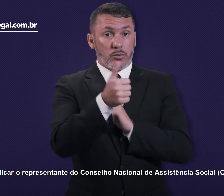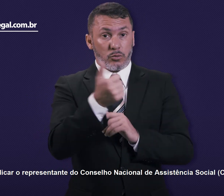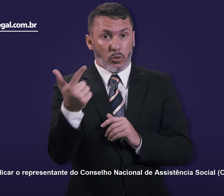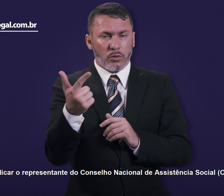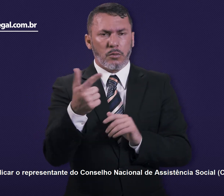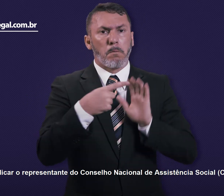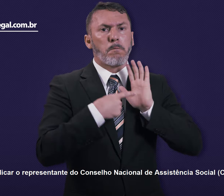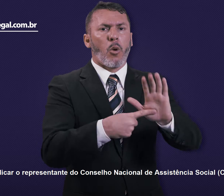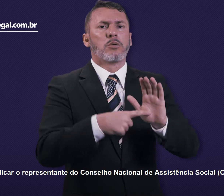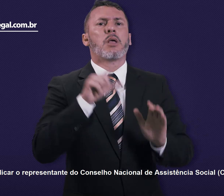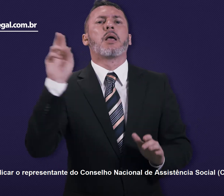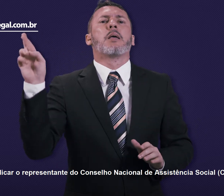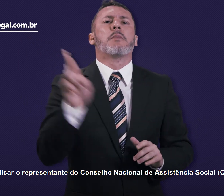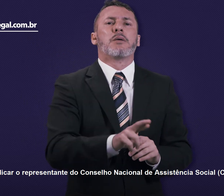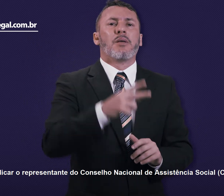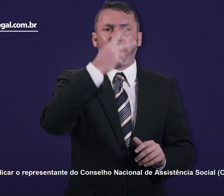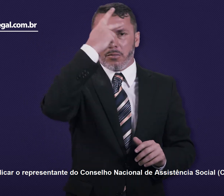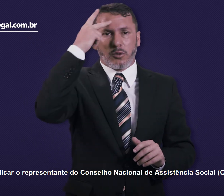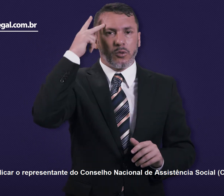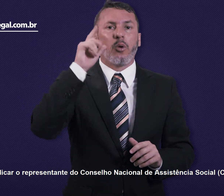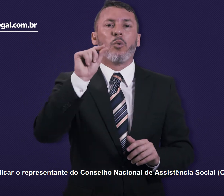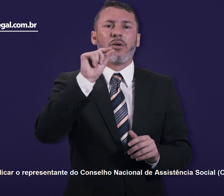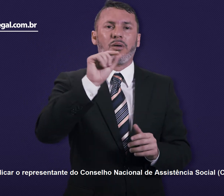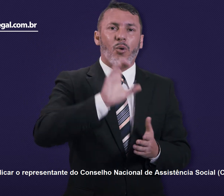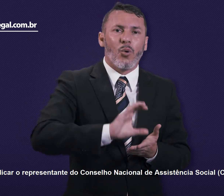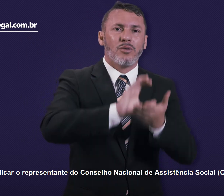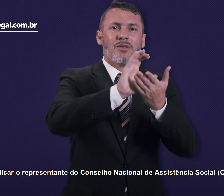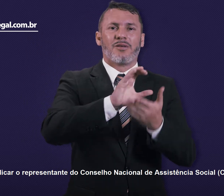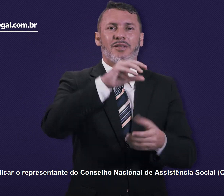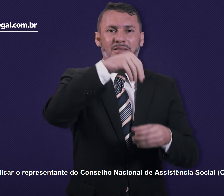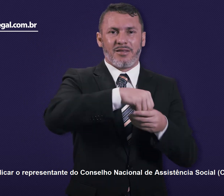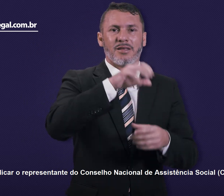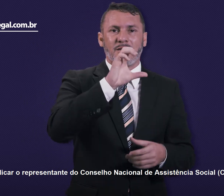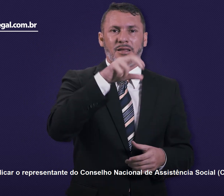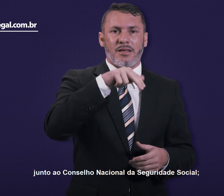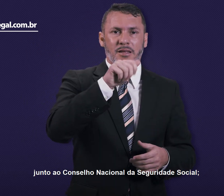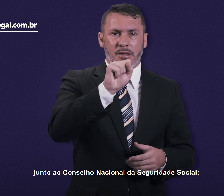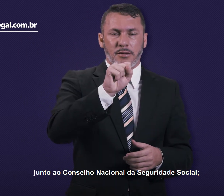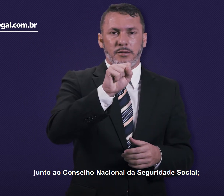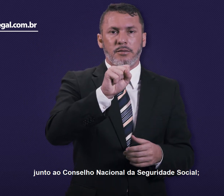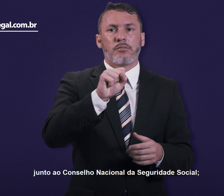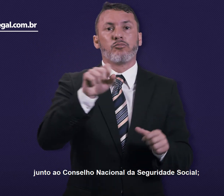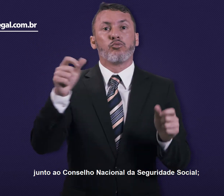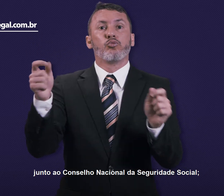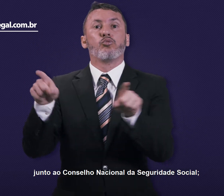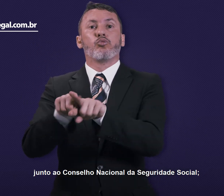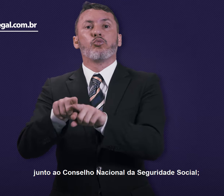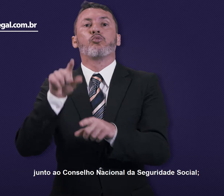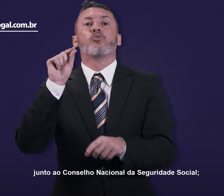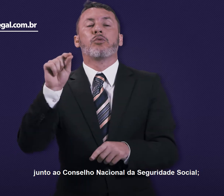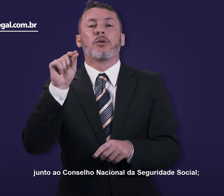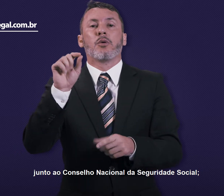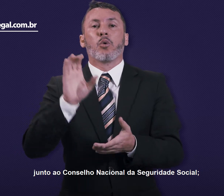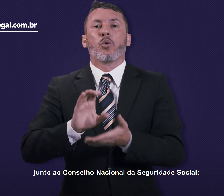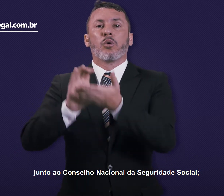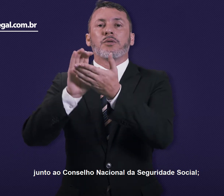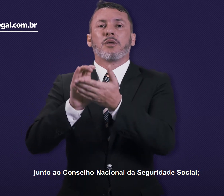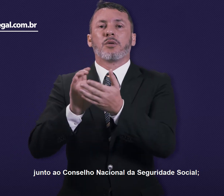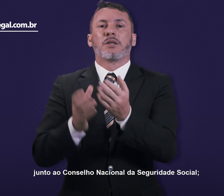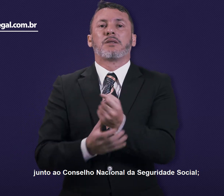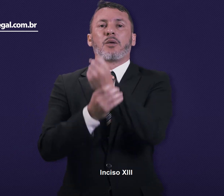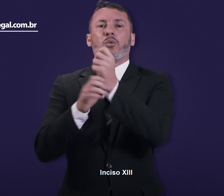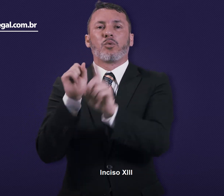o representante do Conselho Nacional de Assistência Social, CNAS, junto ao Conselho Nacional da